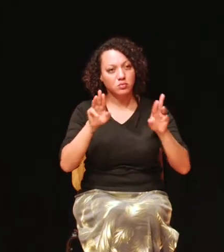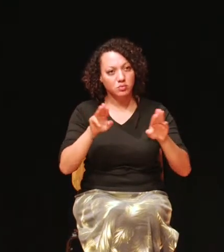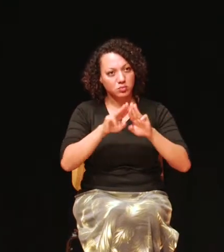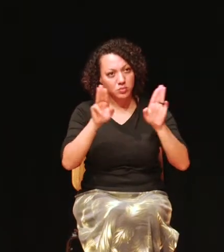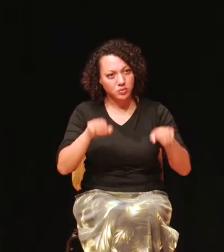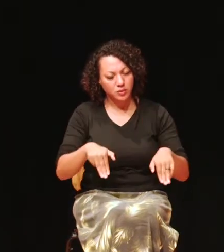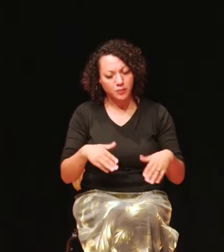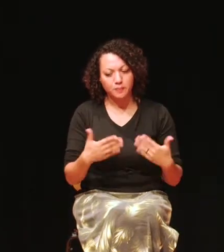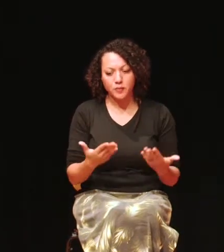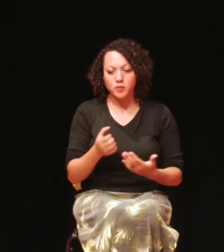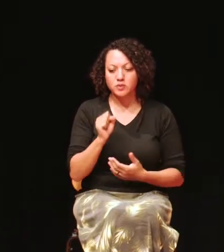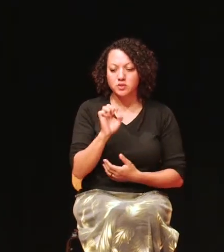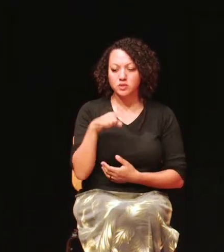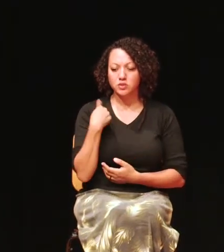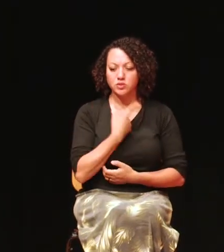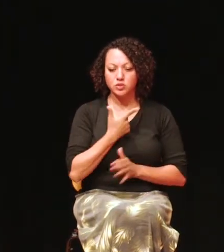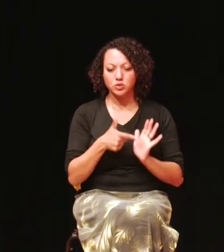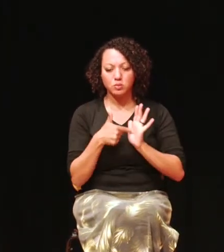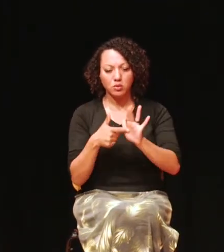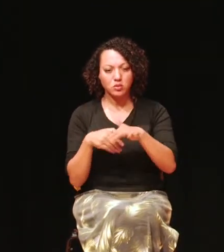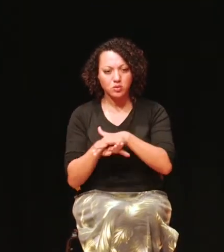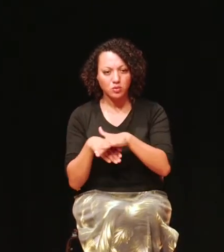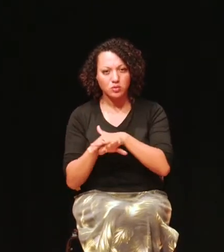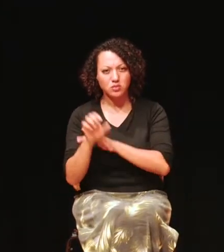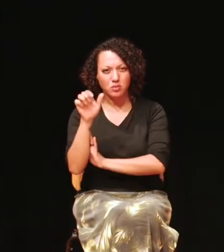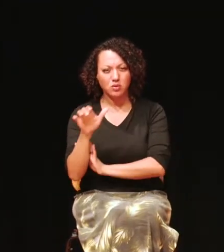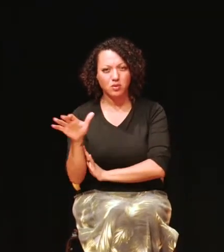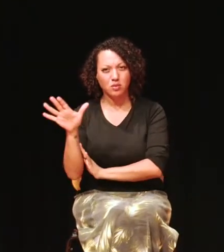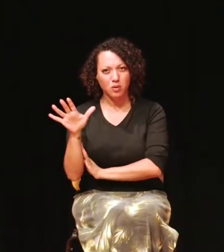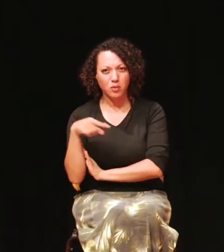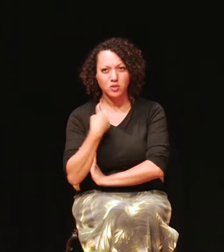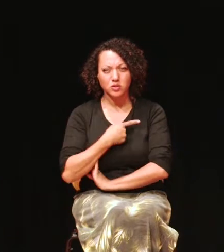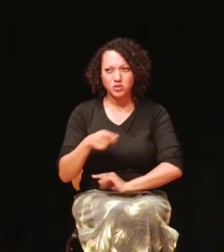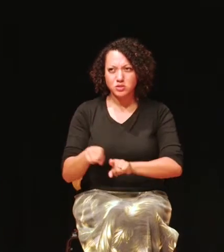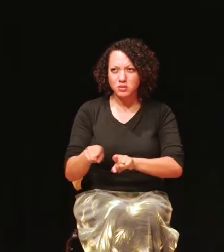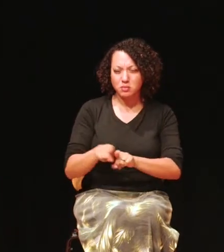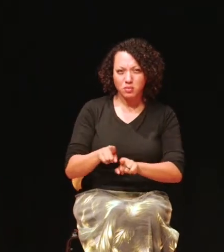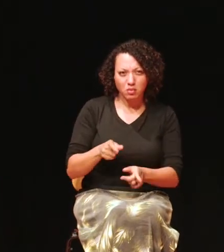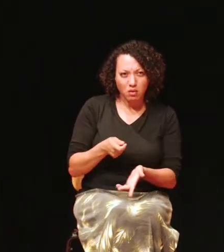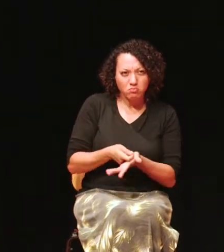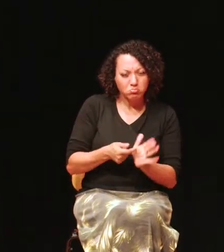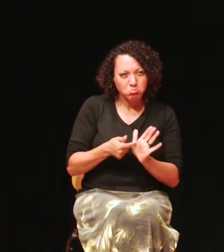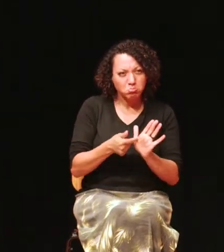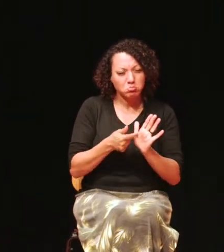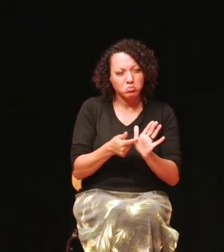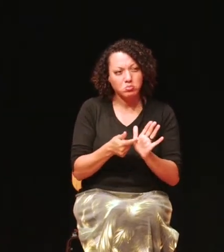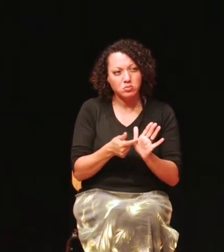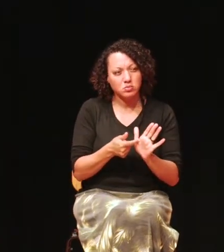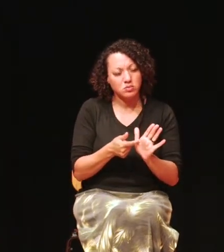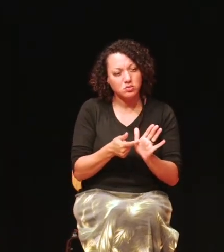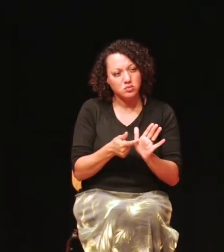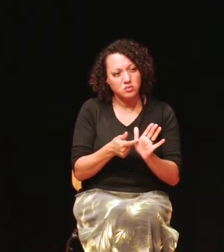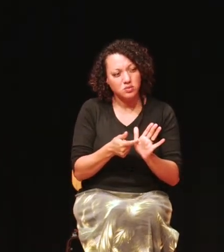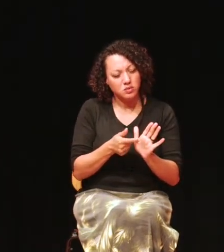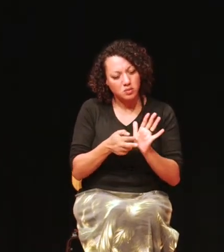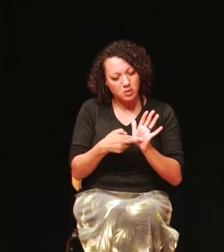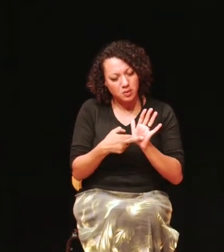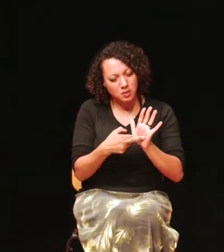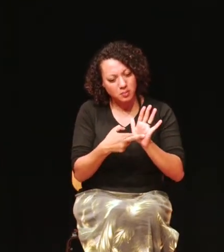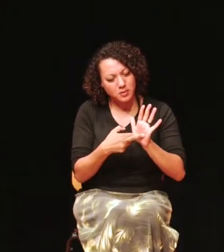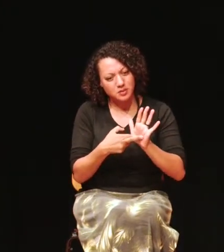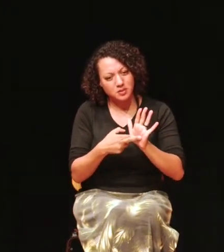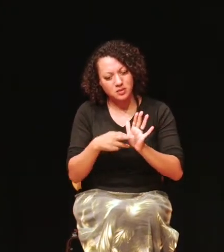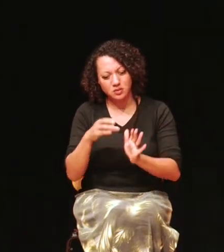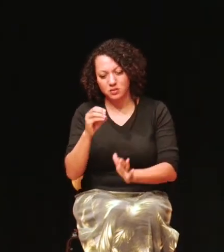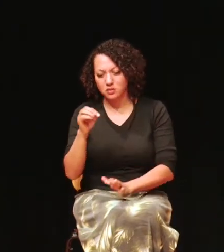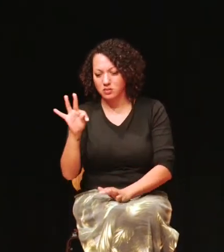Nesse sentido, quando a gente mostra essa coleção europeia, a gente também estaria reforçando essa representação da